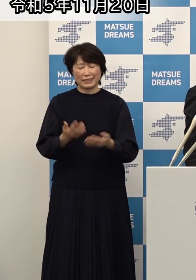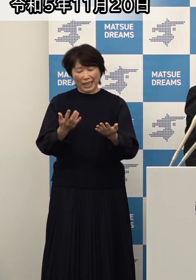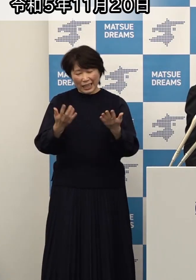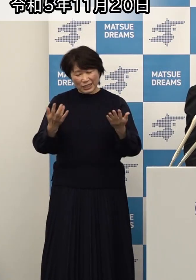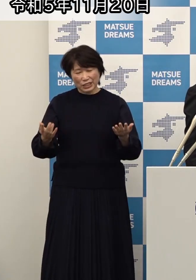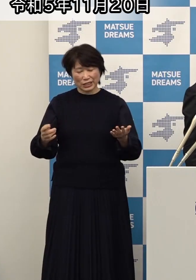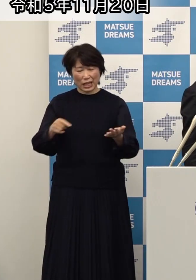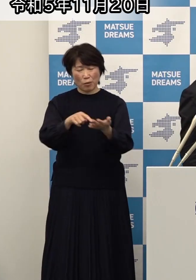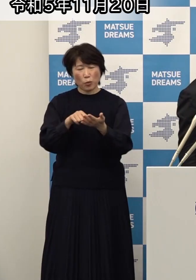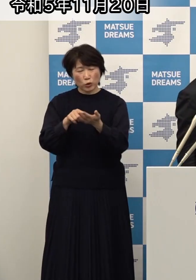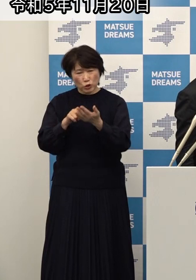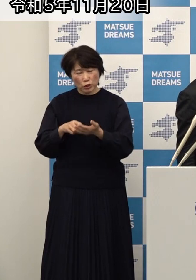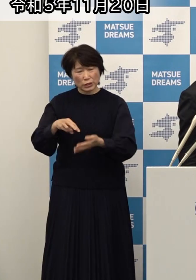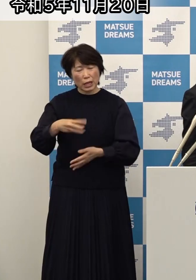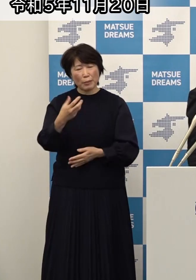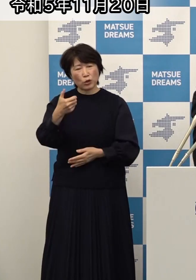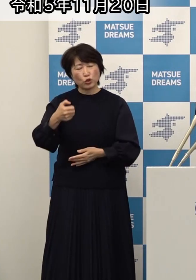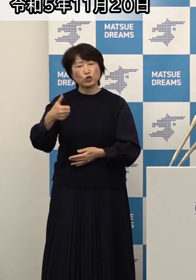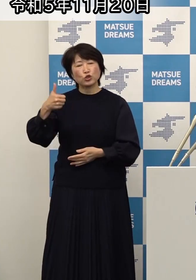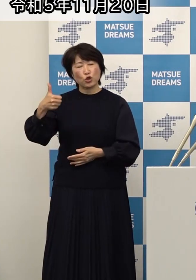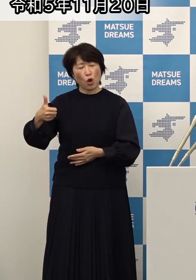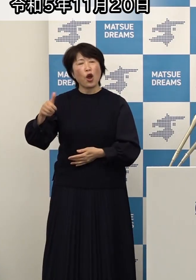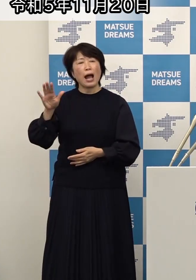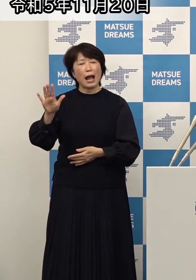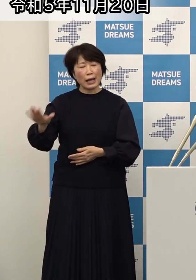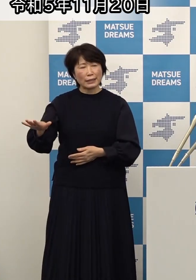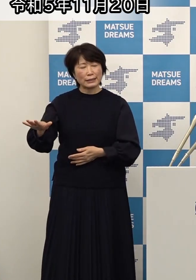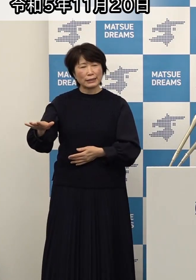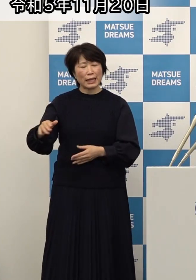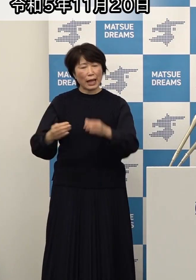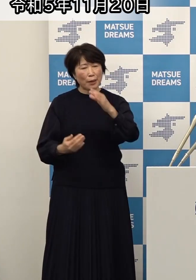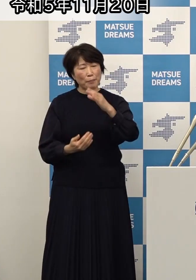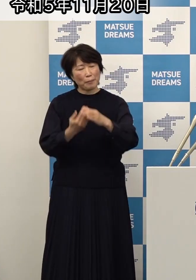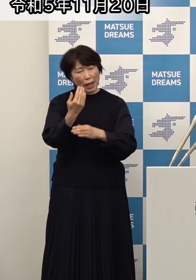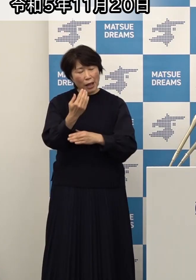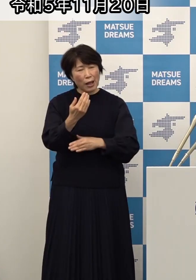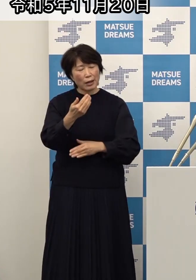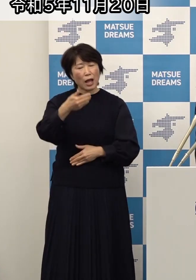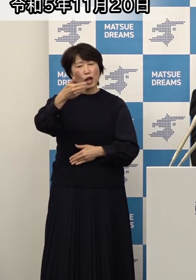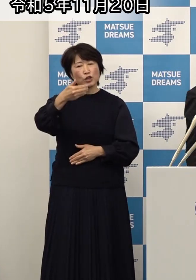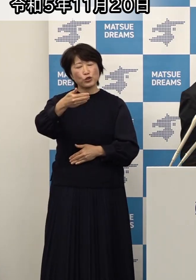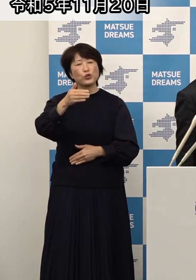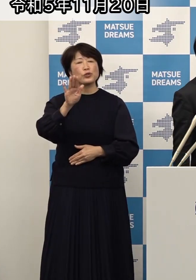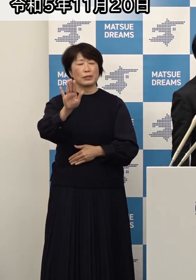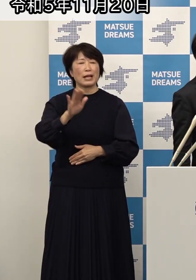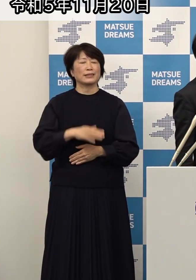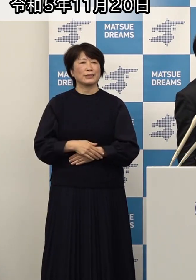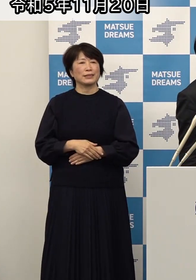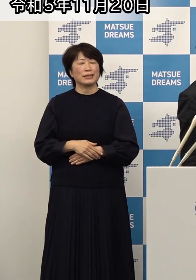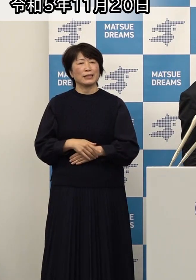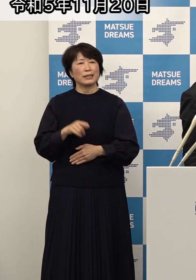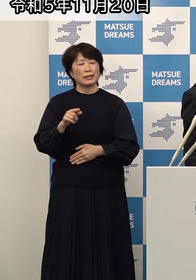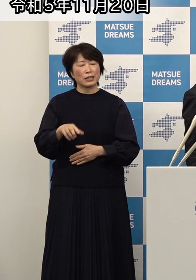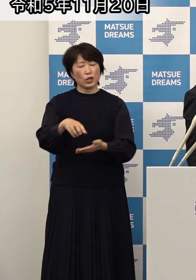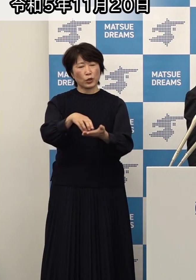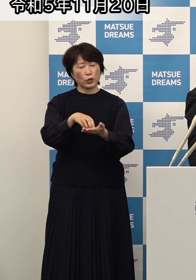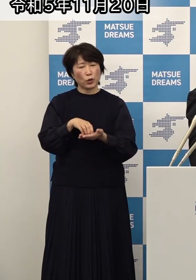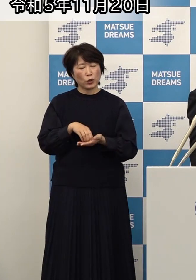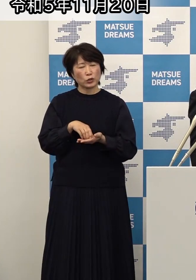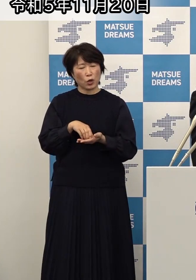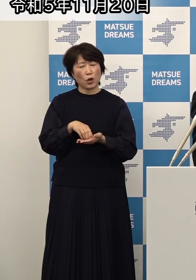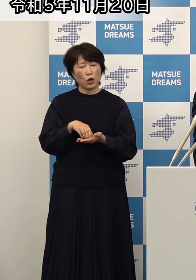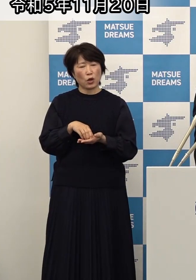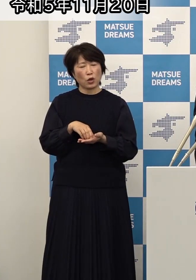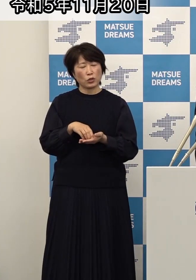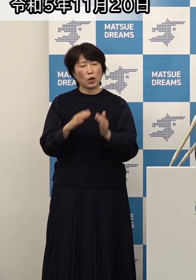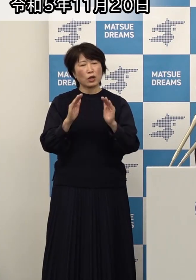355点のご応募、入賞した作品を9点選ばせていただいております。先ほど申し上げた通り、表彰式を11月